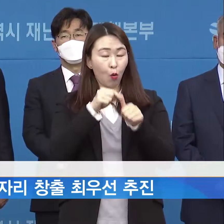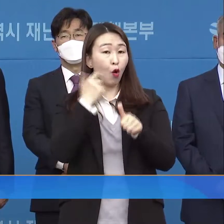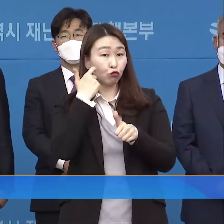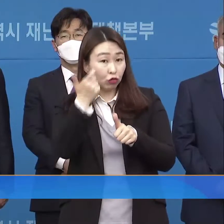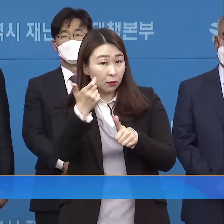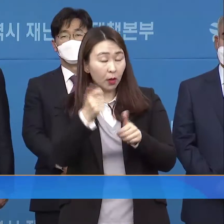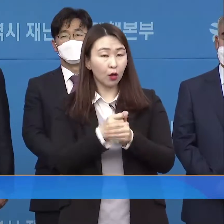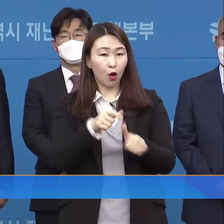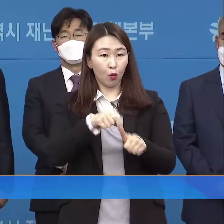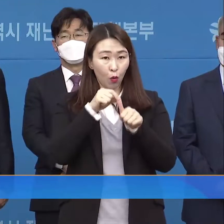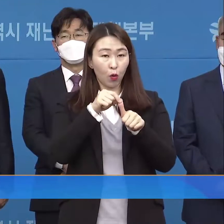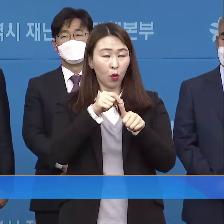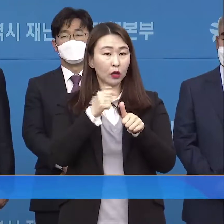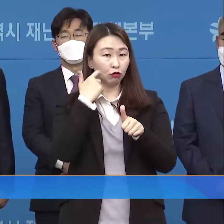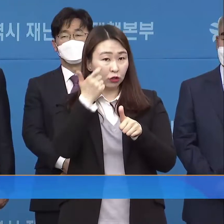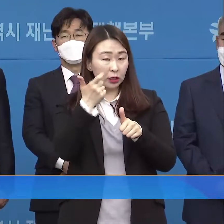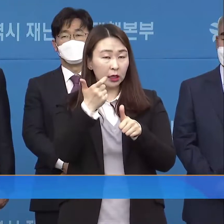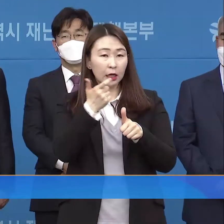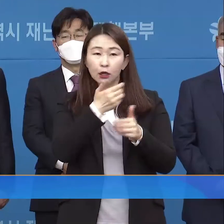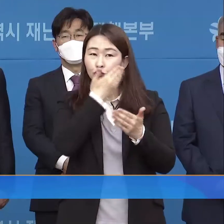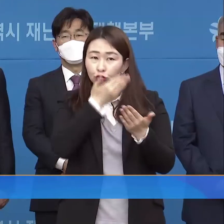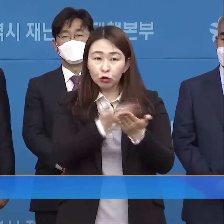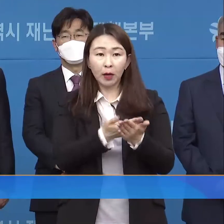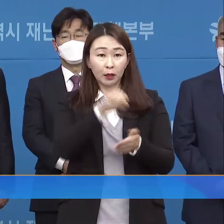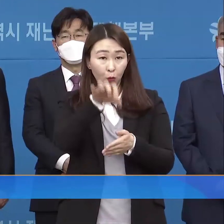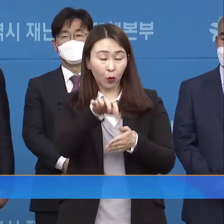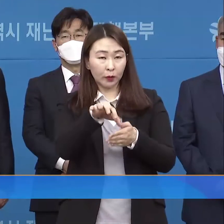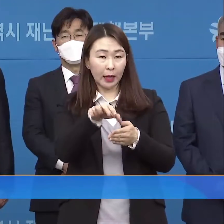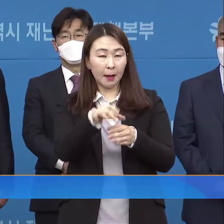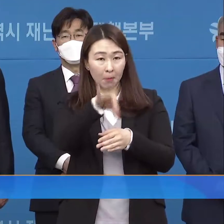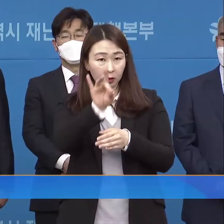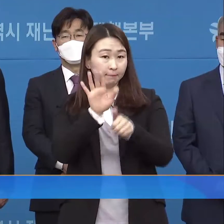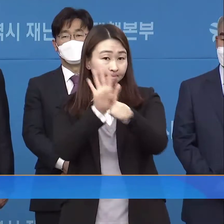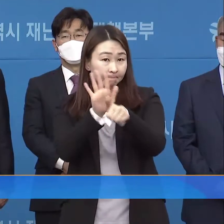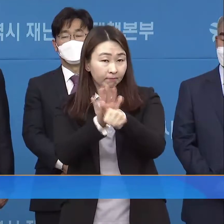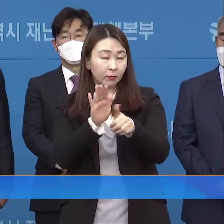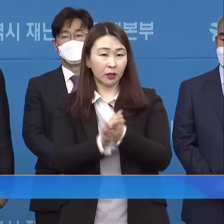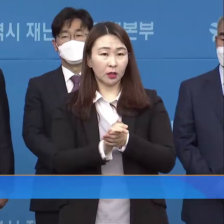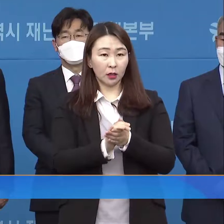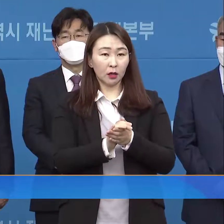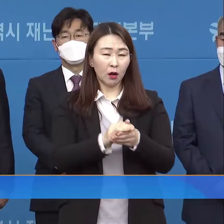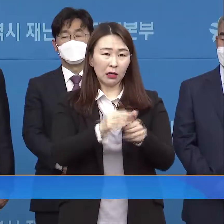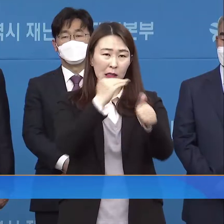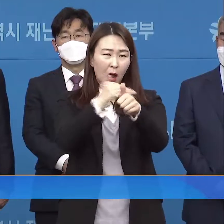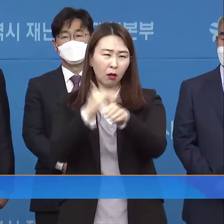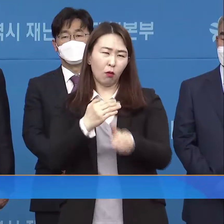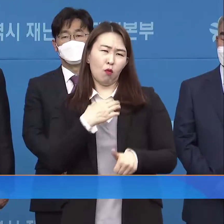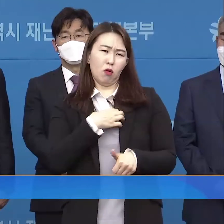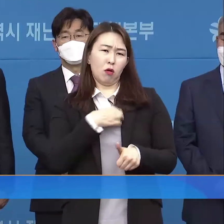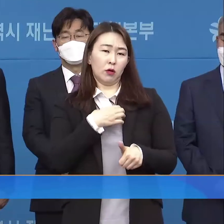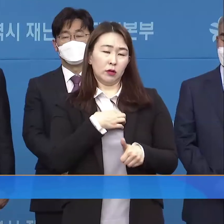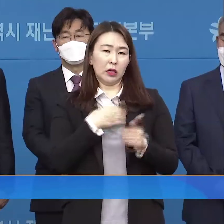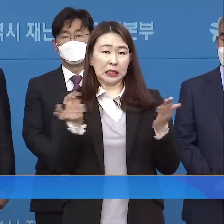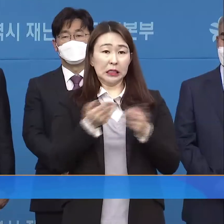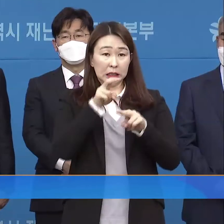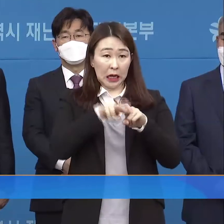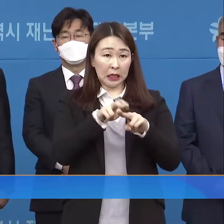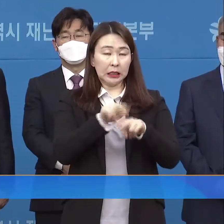고용유지이며, 고용안정의 최일선에 있는 기업을 지원함으로써 구조조정의 위협으로부터 우리의